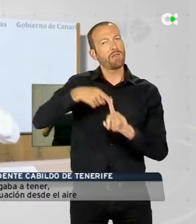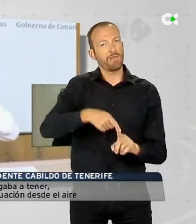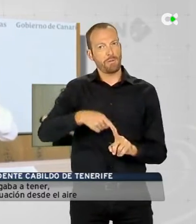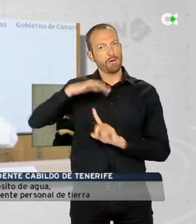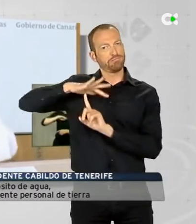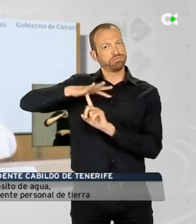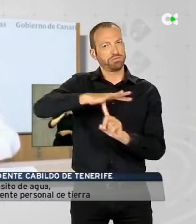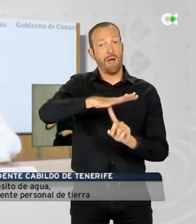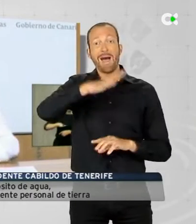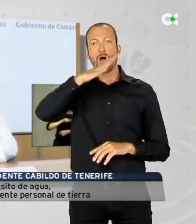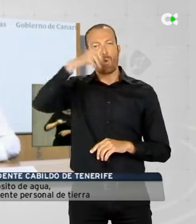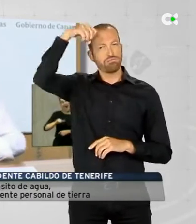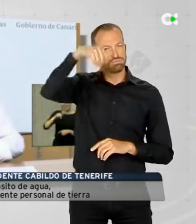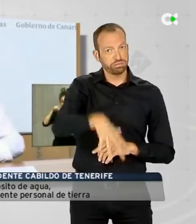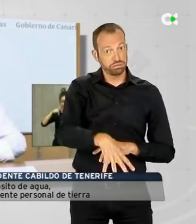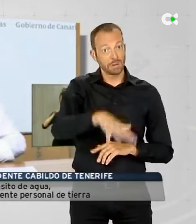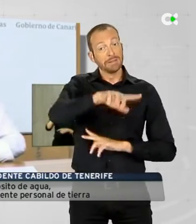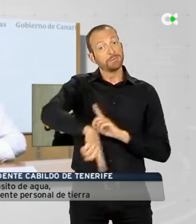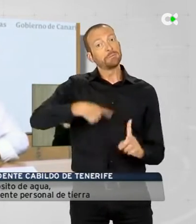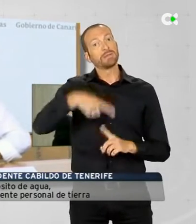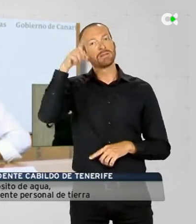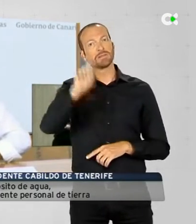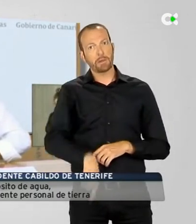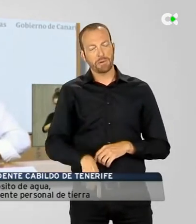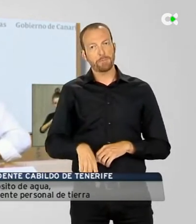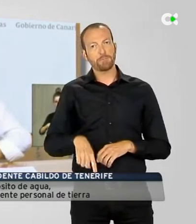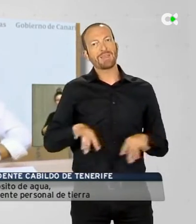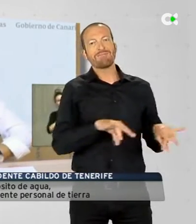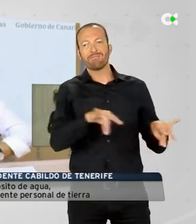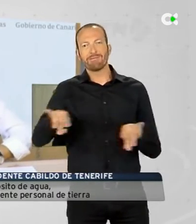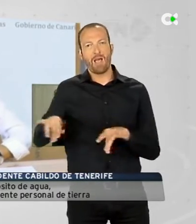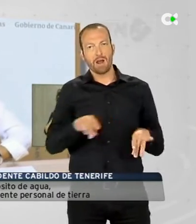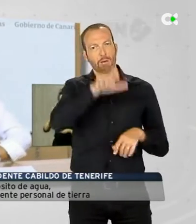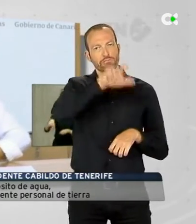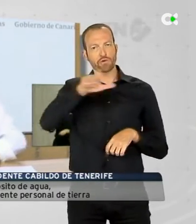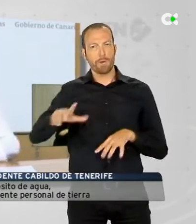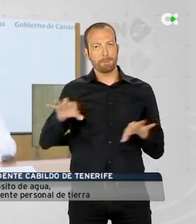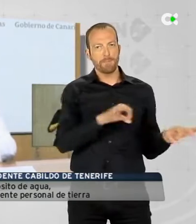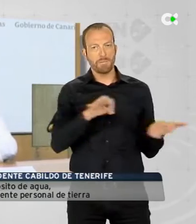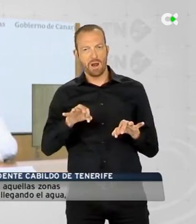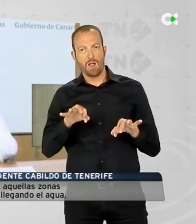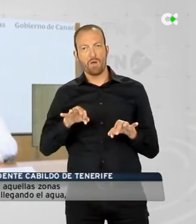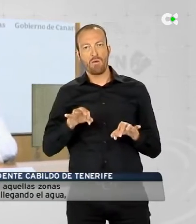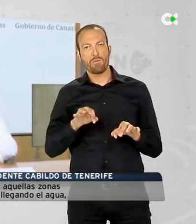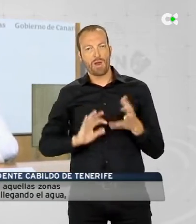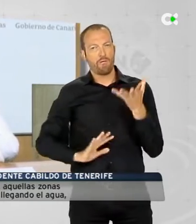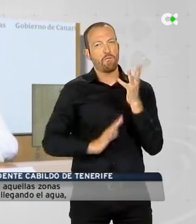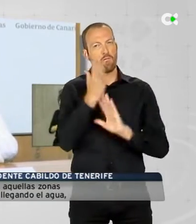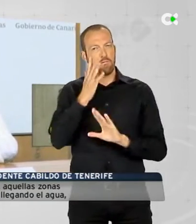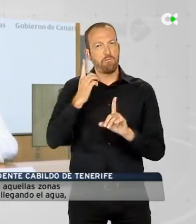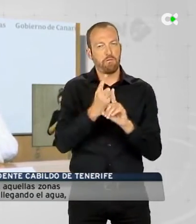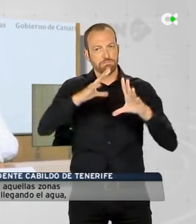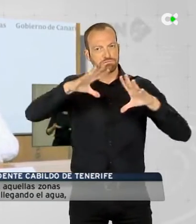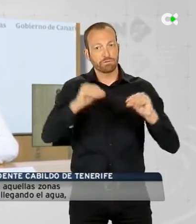aire, con depósito de agua, sino también suficiente personal de tierra para poder